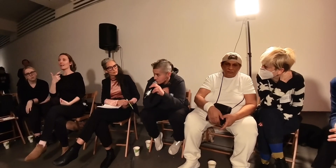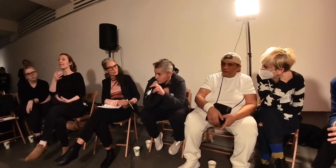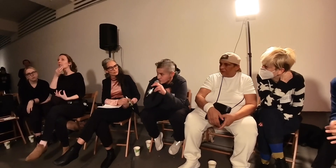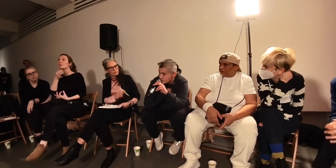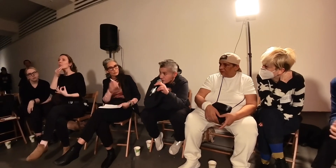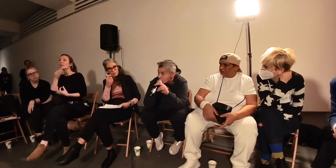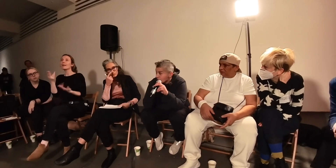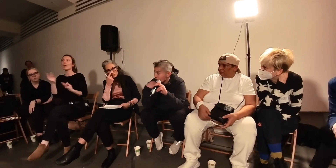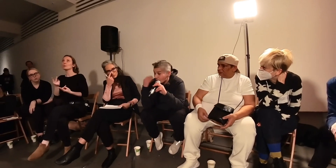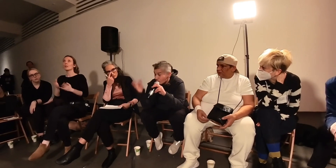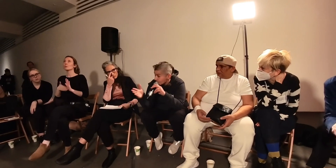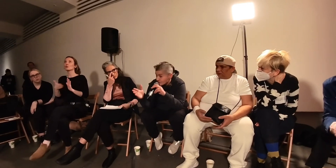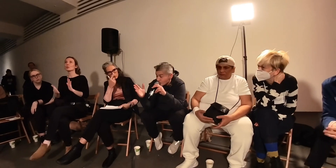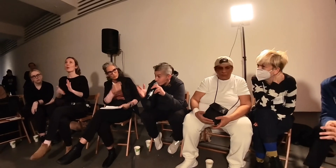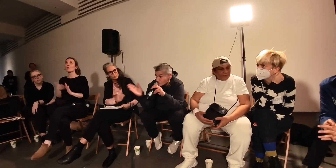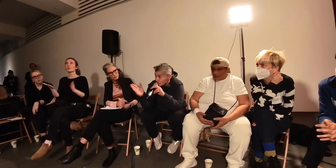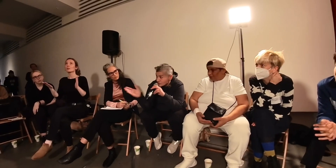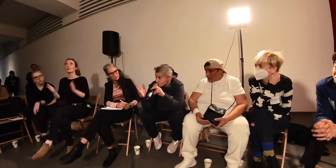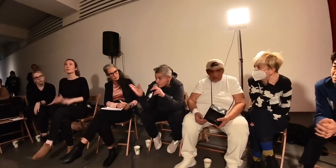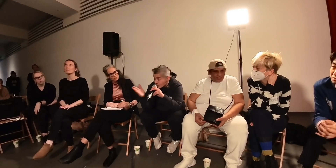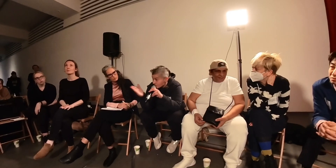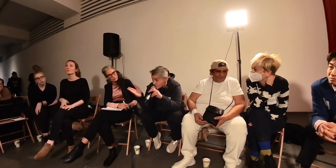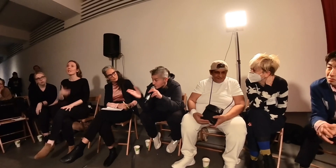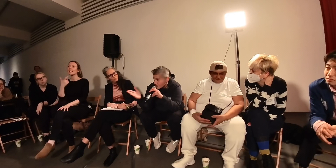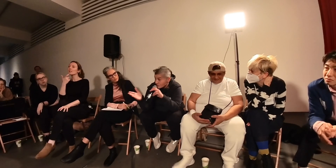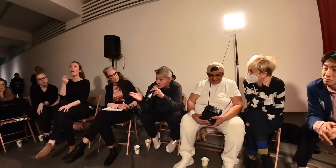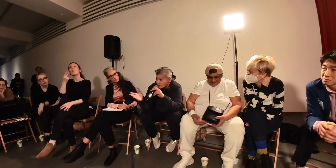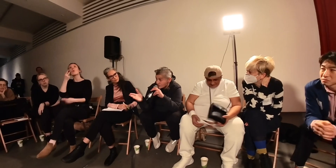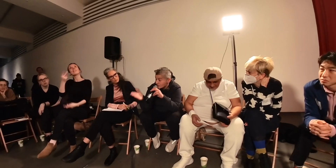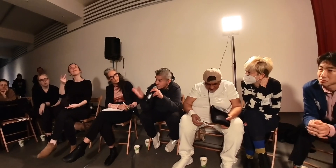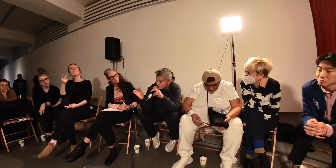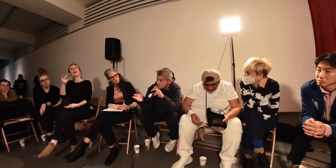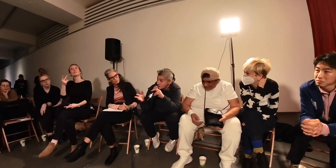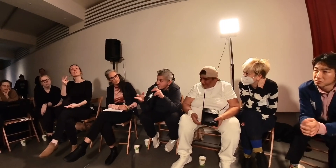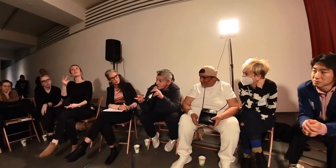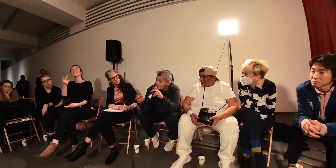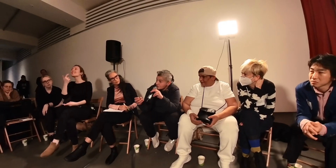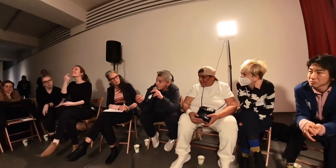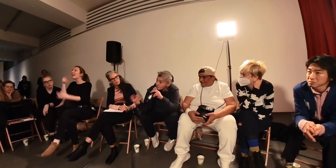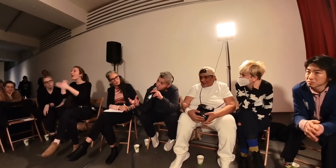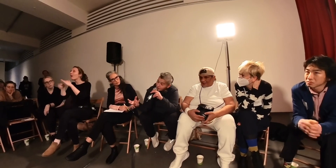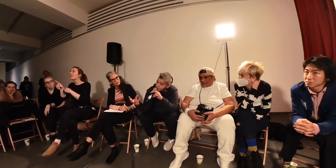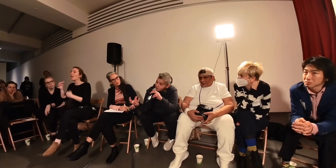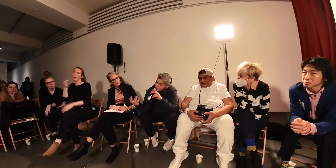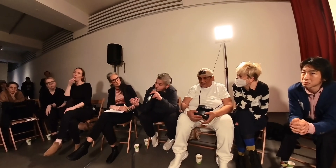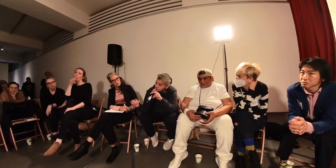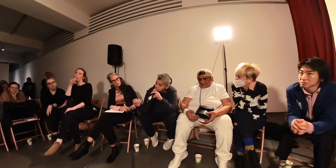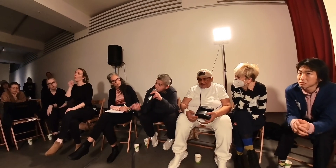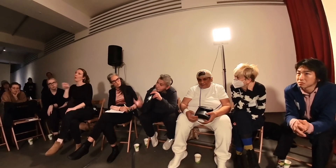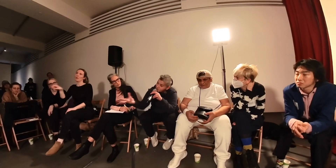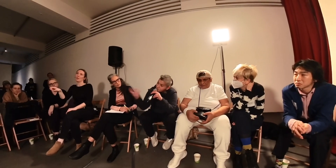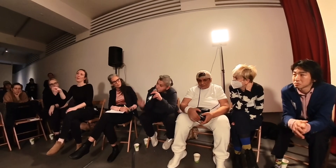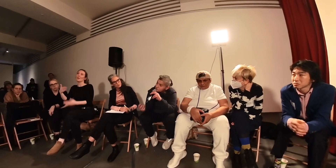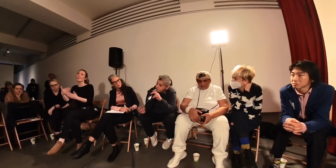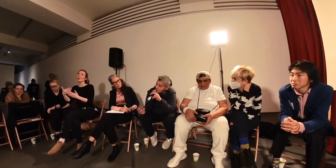čas na té ulici a kolikrát mě oslovilo něco, kam bych se chtěla podívat a nešla jsem tam, tak proto jakoby já